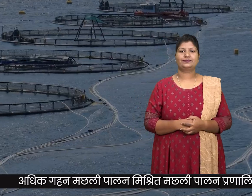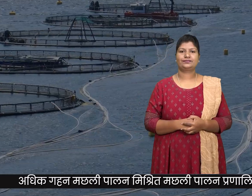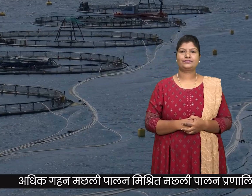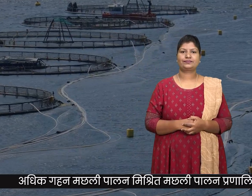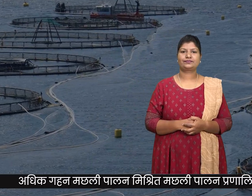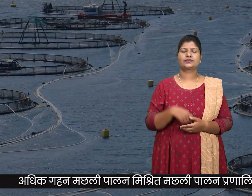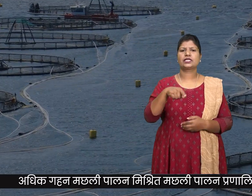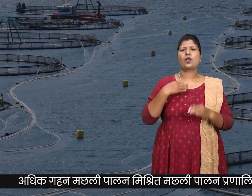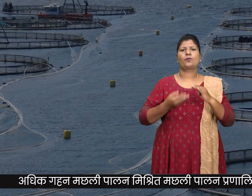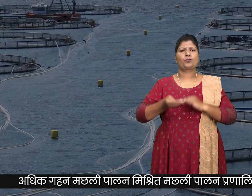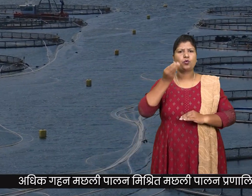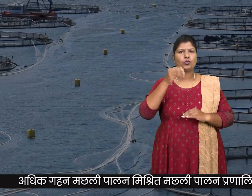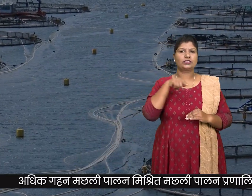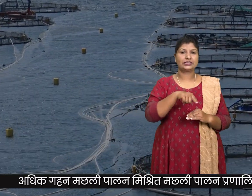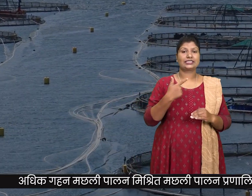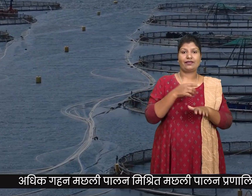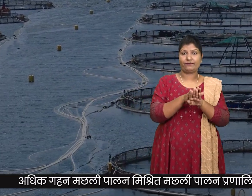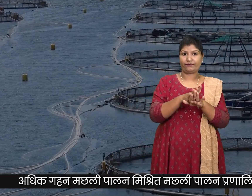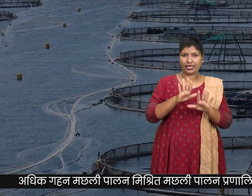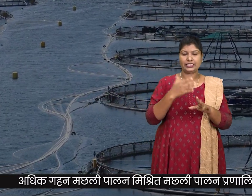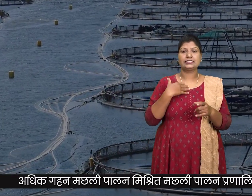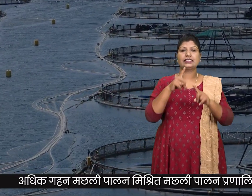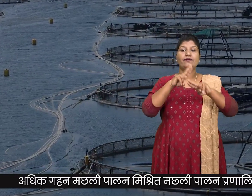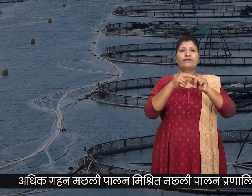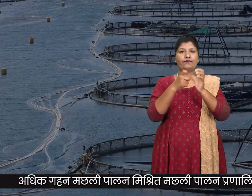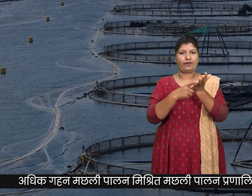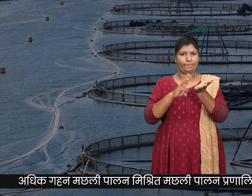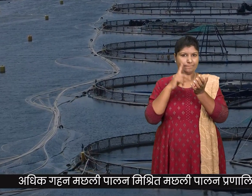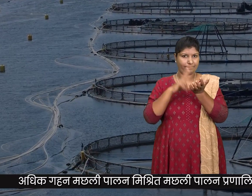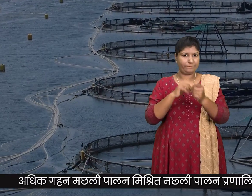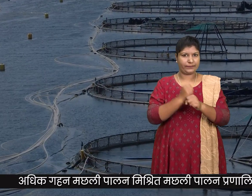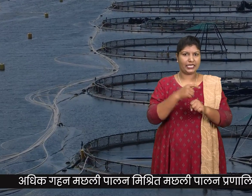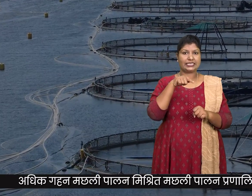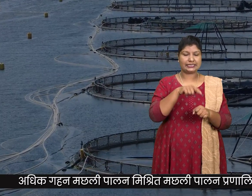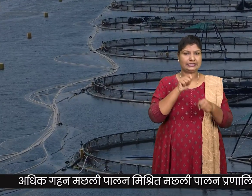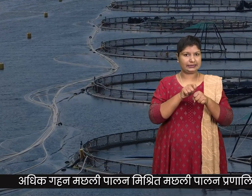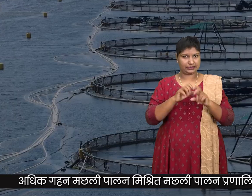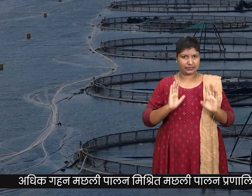अधिक गहन मछली पालन मिश्रित मछली पालन प्रणालियों में किया जा सकता है।